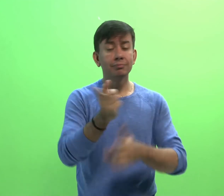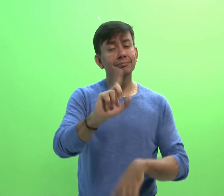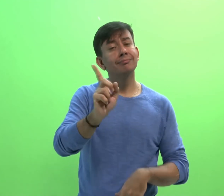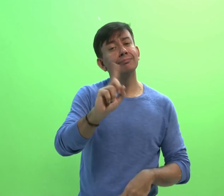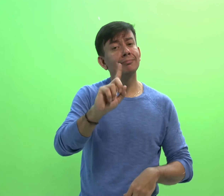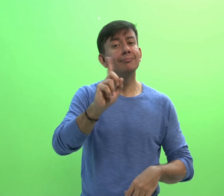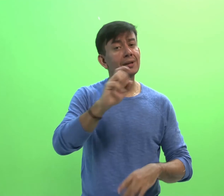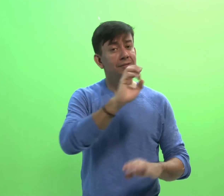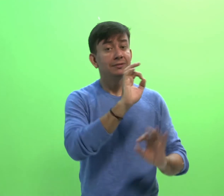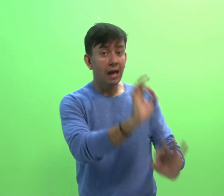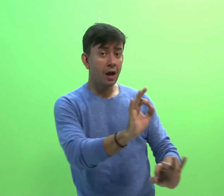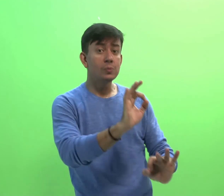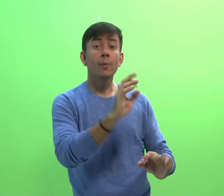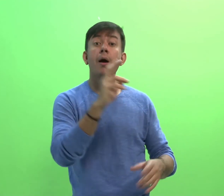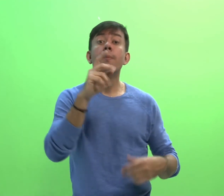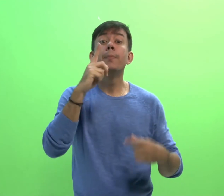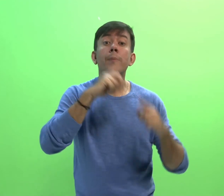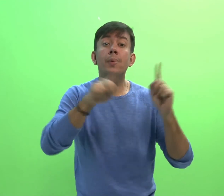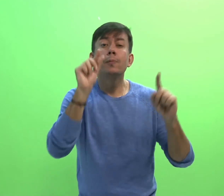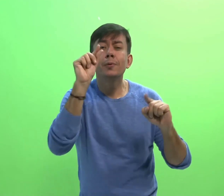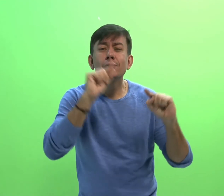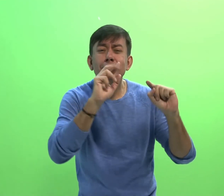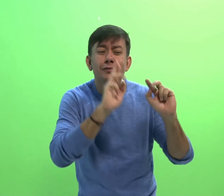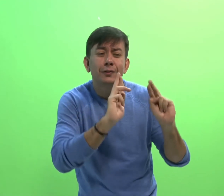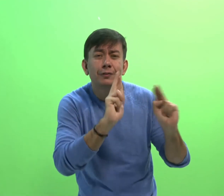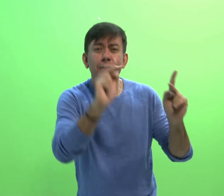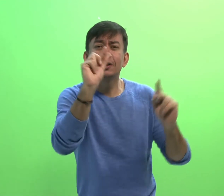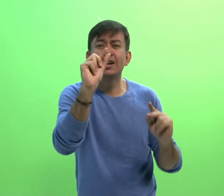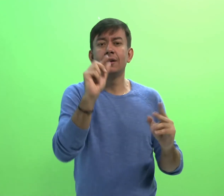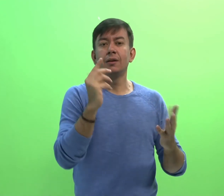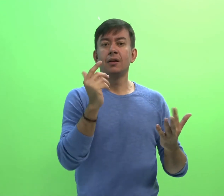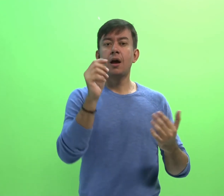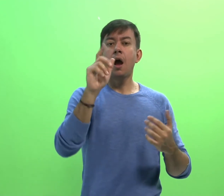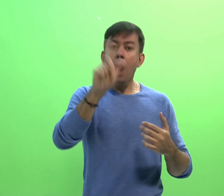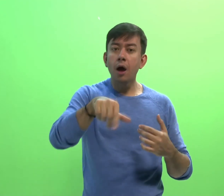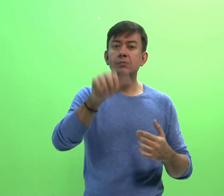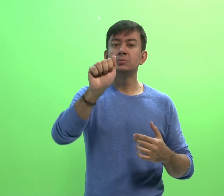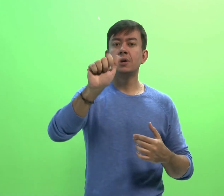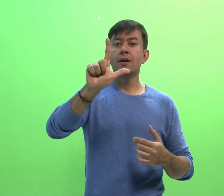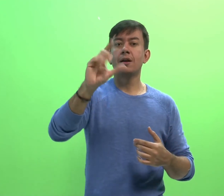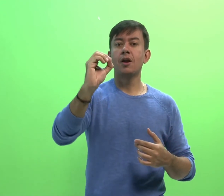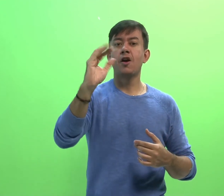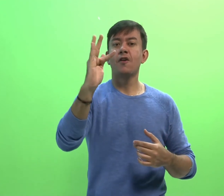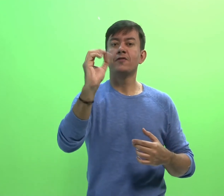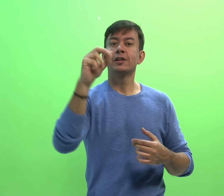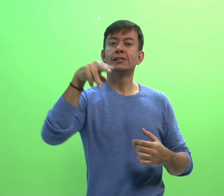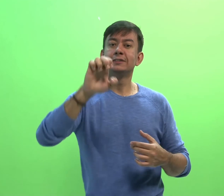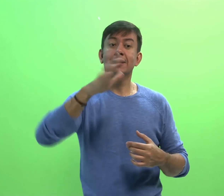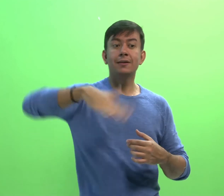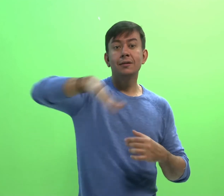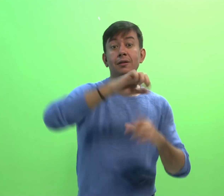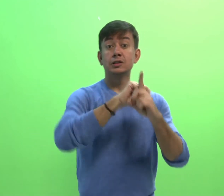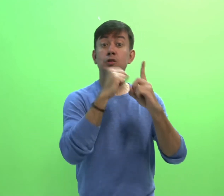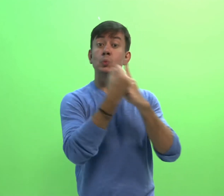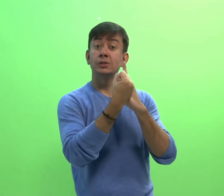Está errado? Não. Estão certos. São algumas variações linguísticas. E aí configuramos como